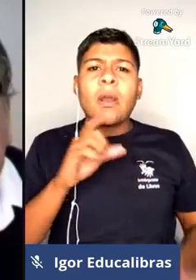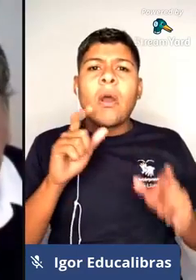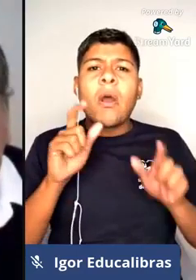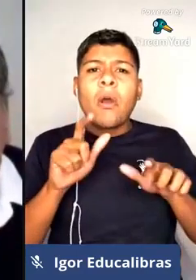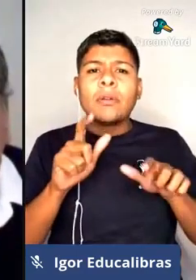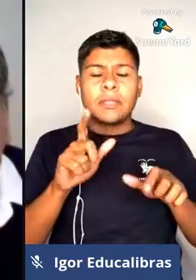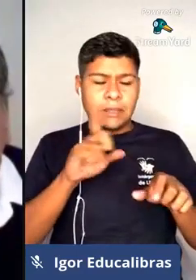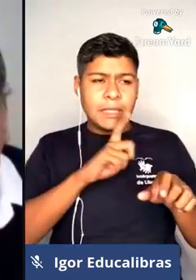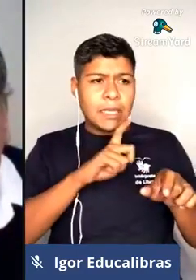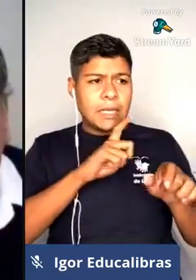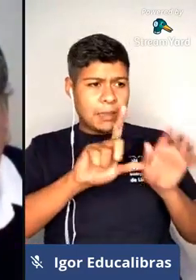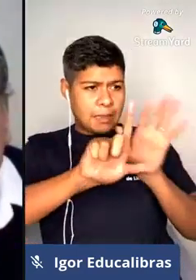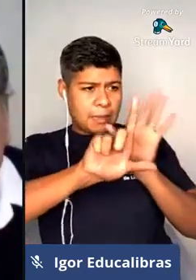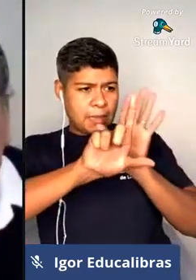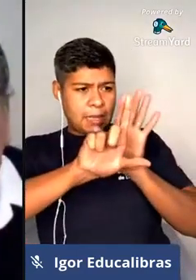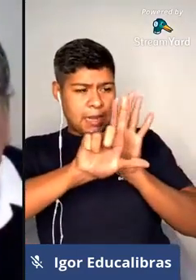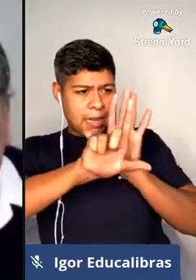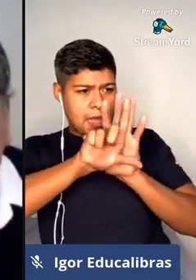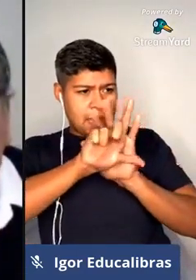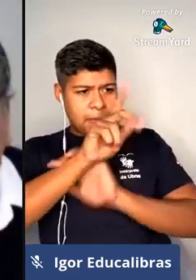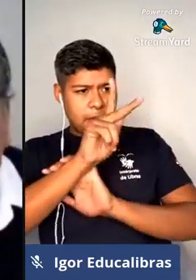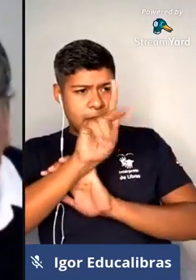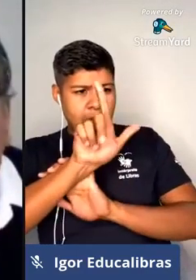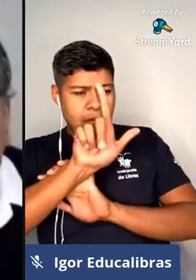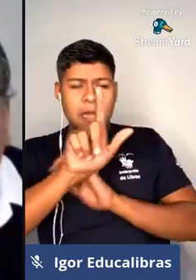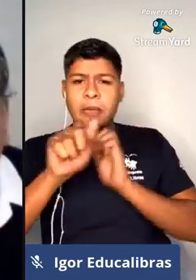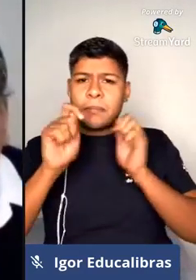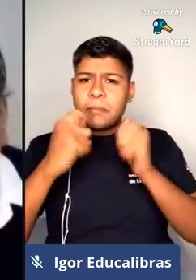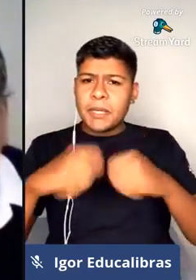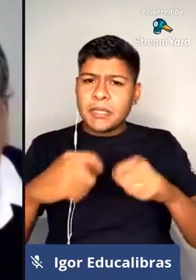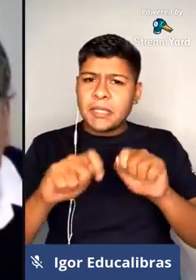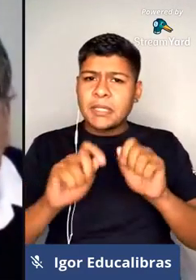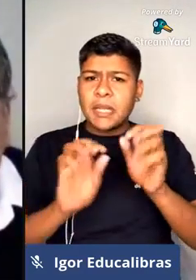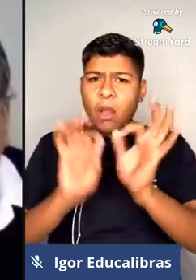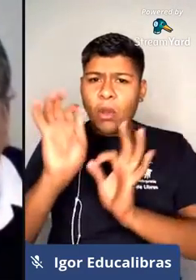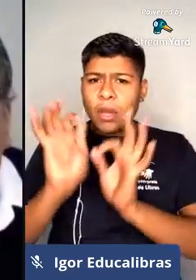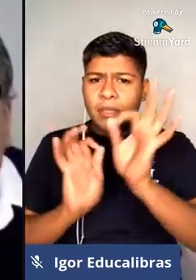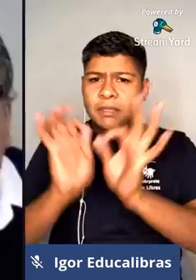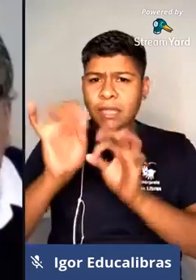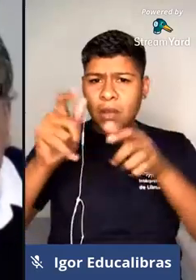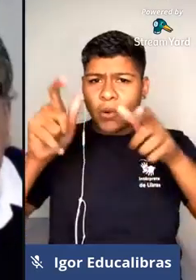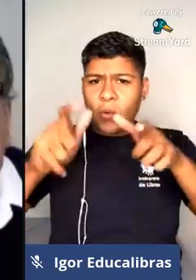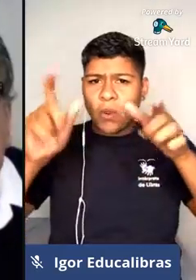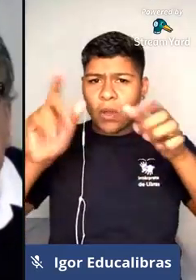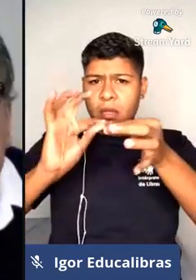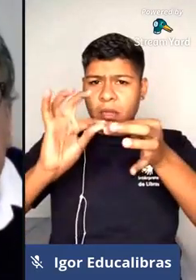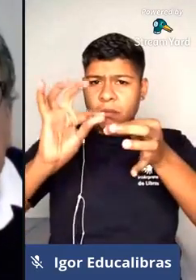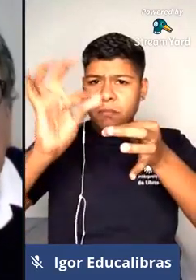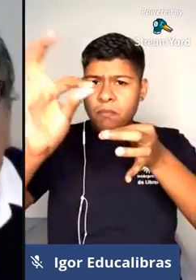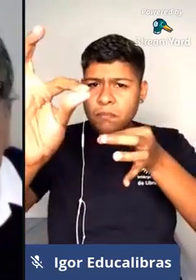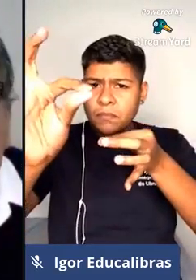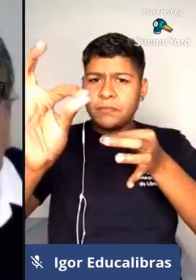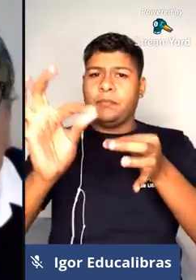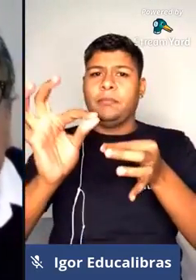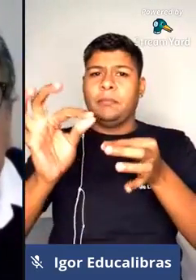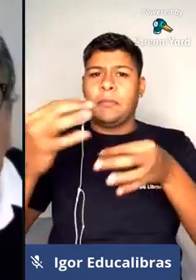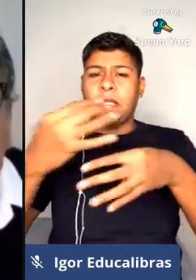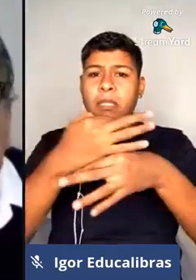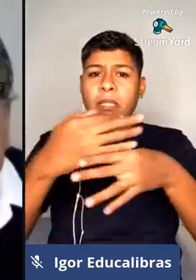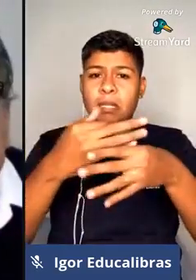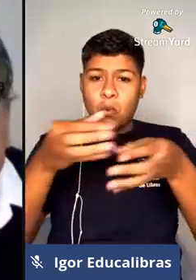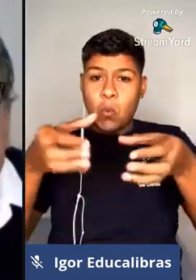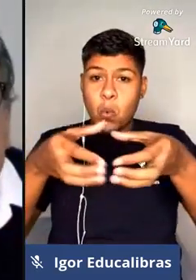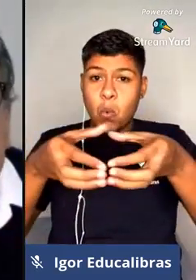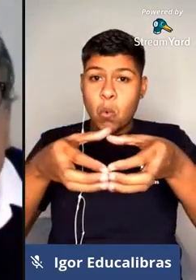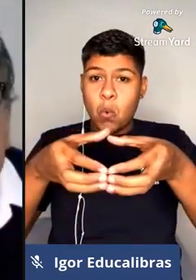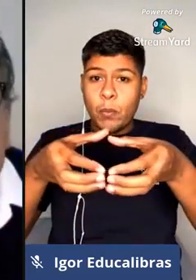muito, se conseguirmos organizar nas regiões mais afastadas da cidade, os